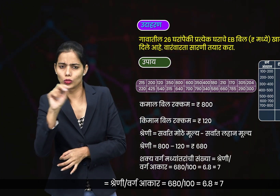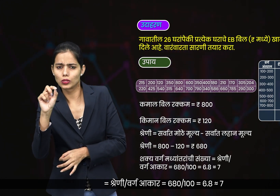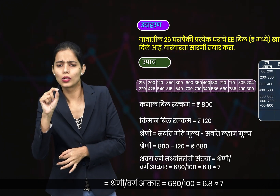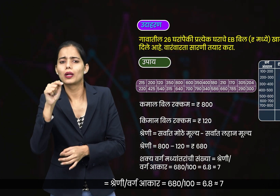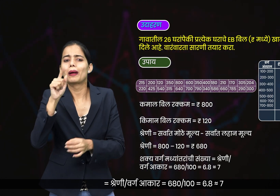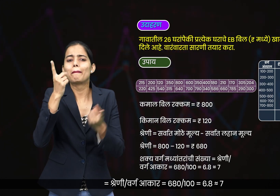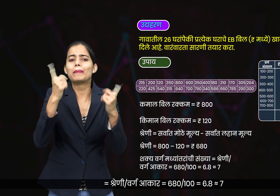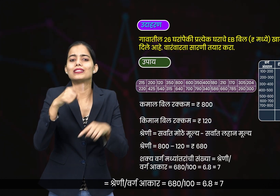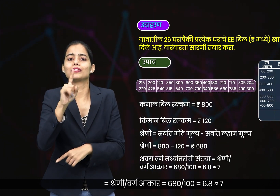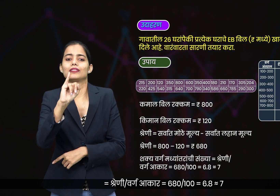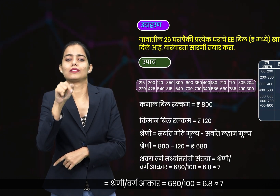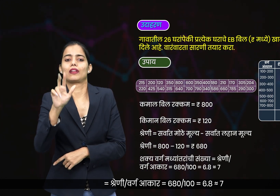6.8 म्हणजेच 7.